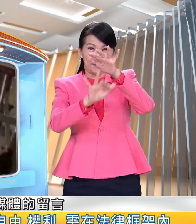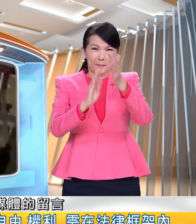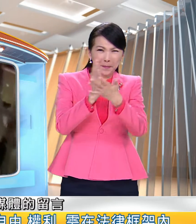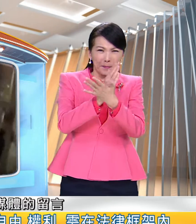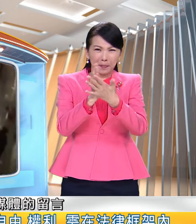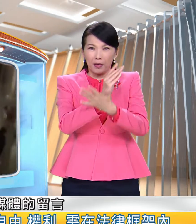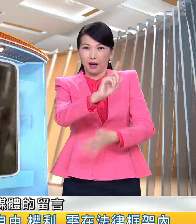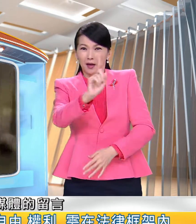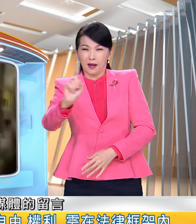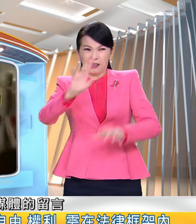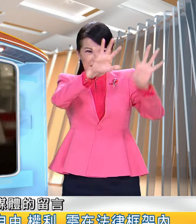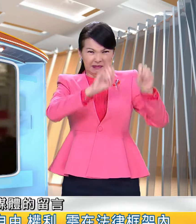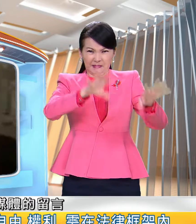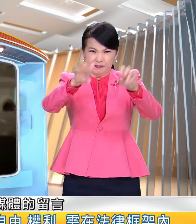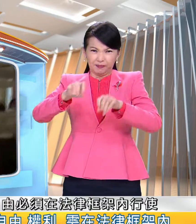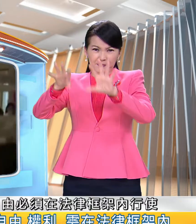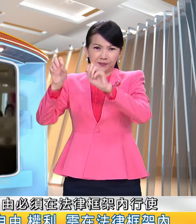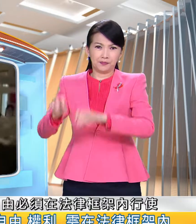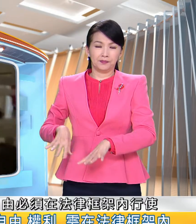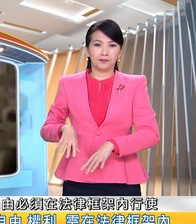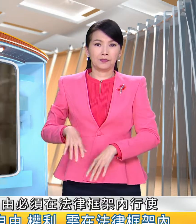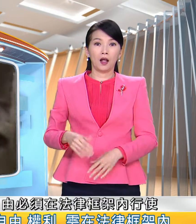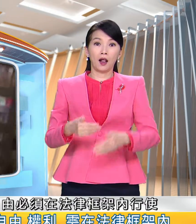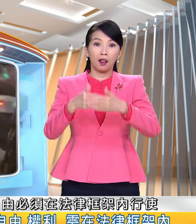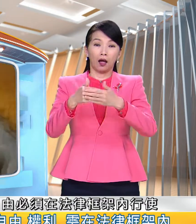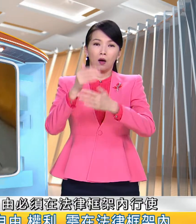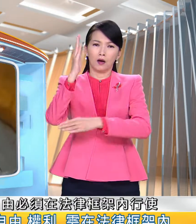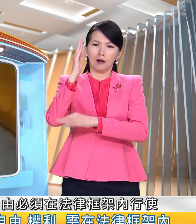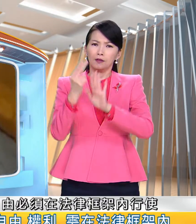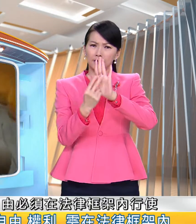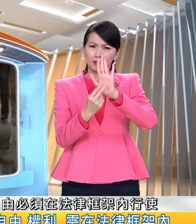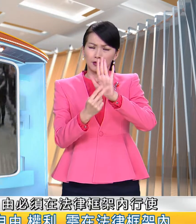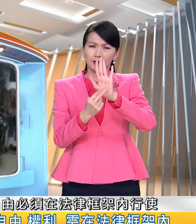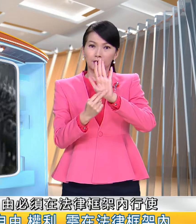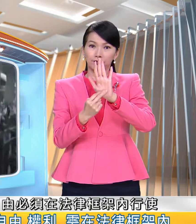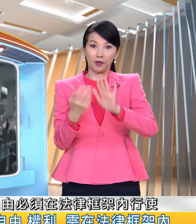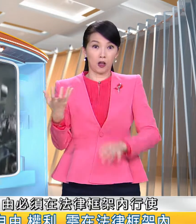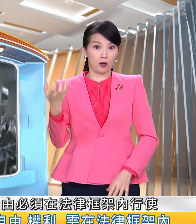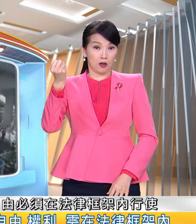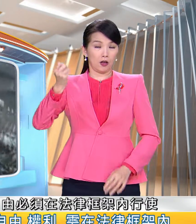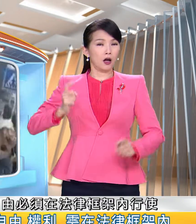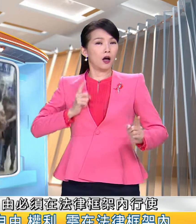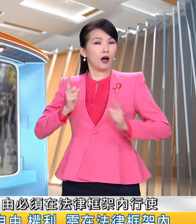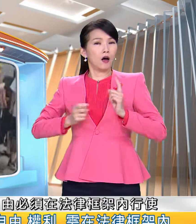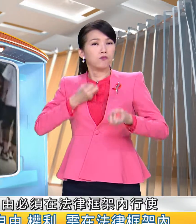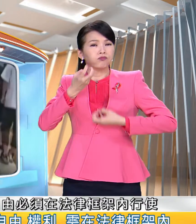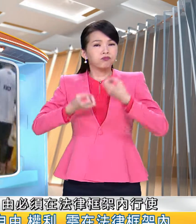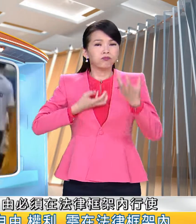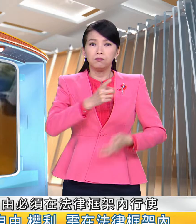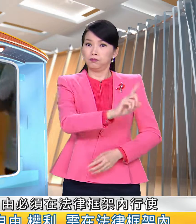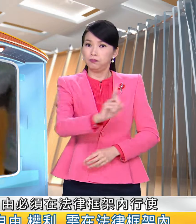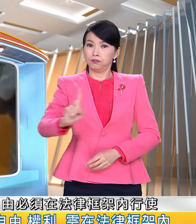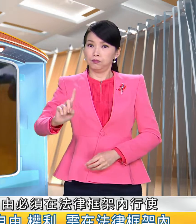言。当局表示，权利跟自由必须在法律框架内行